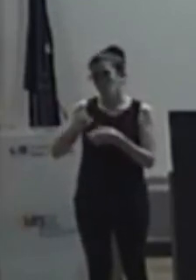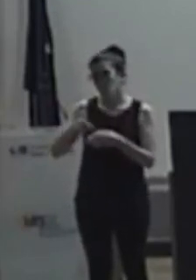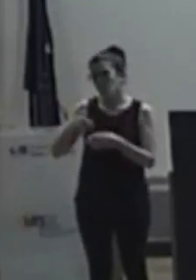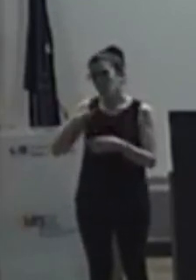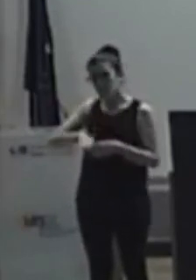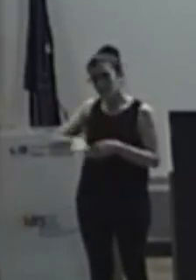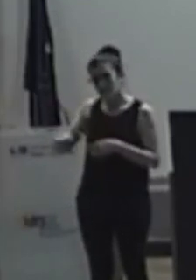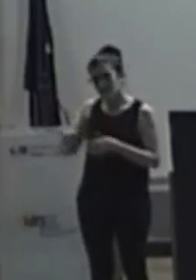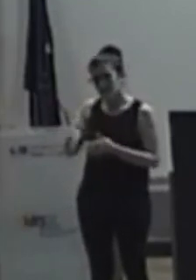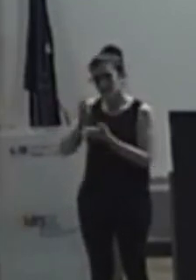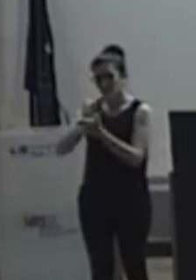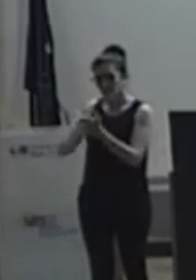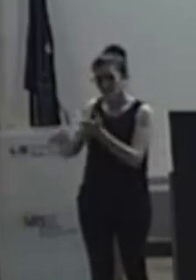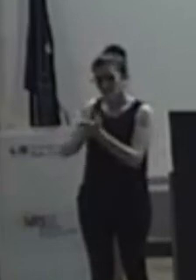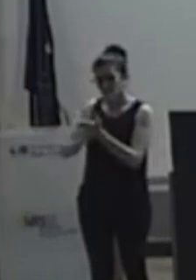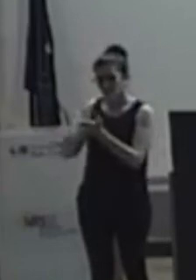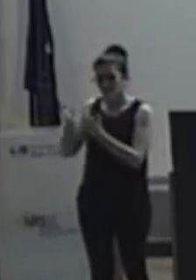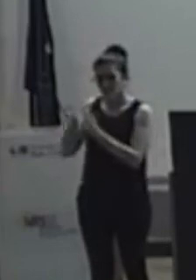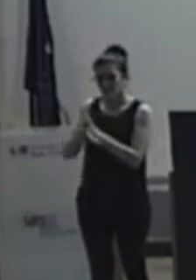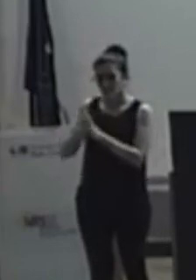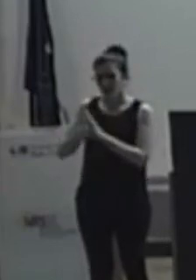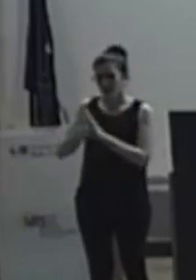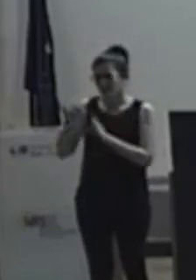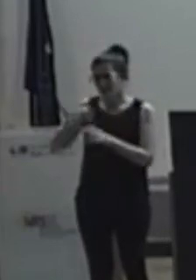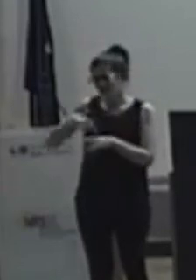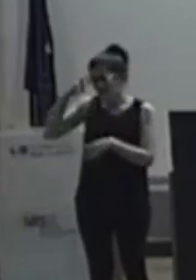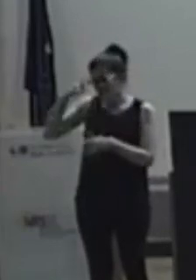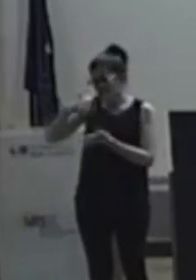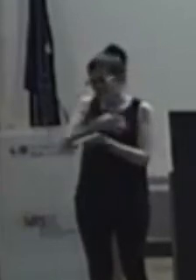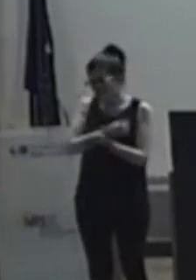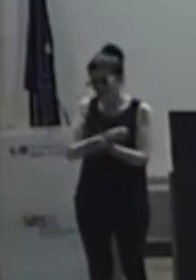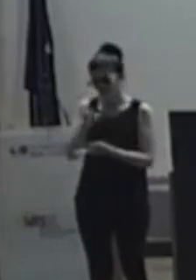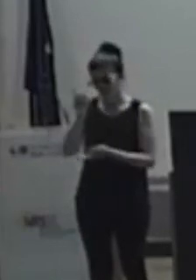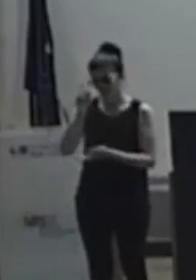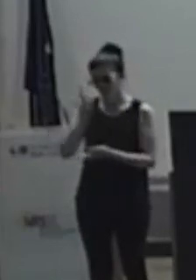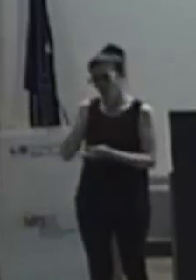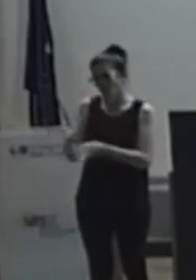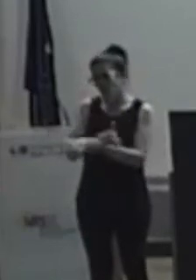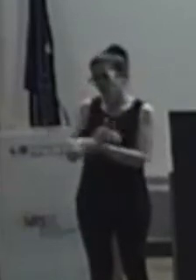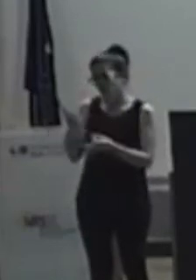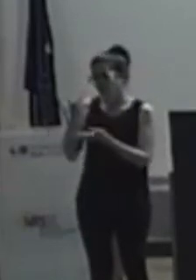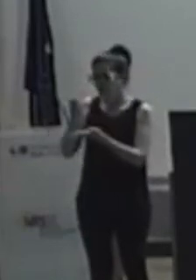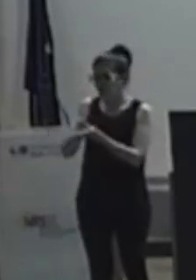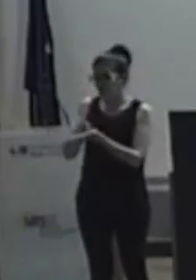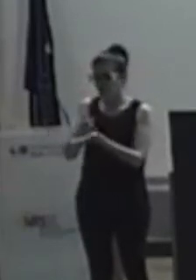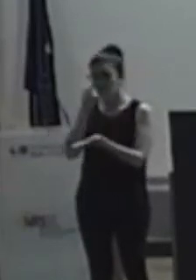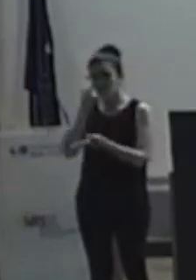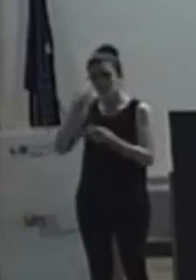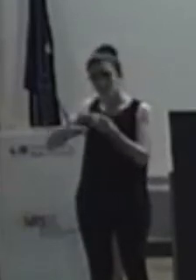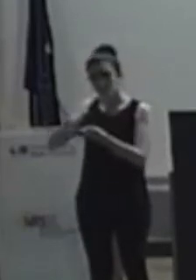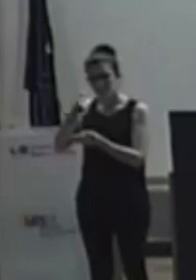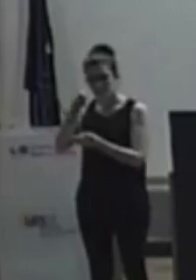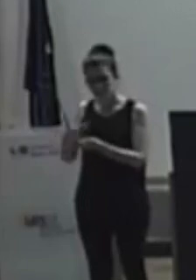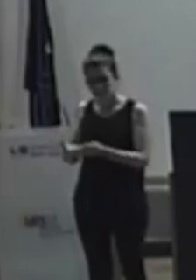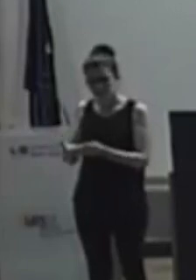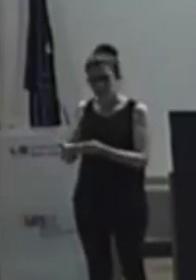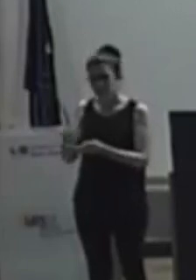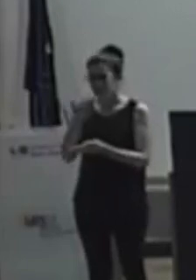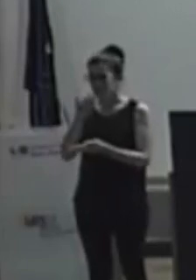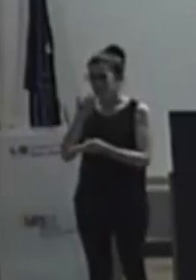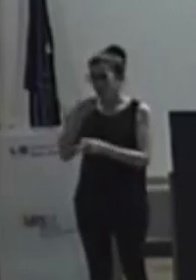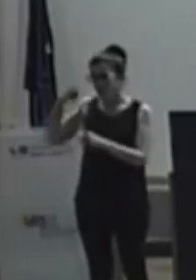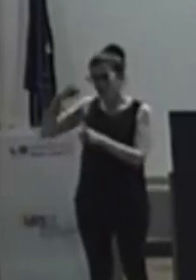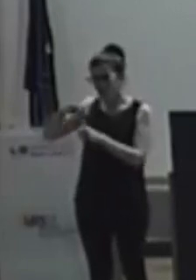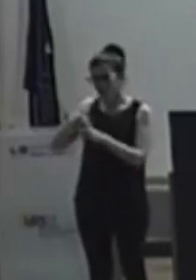con el adolescente, que no tenemos todas las respuestas, que tenemos que probarlo para ver cómo le va y que en cualquier caso el objetivo es que